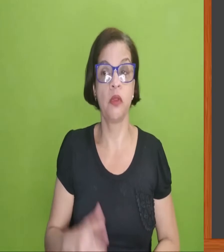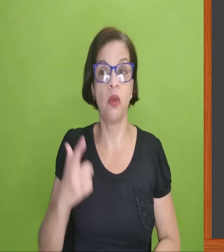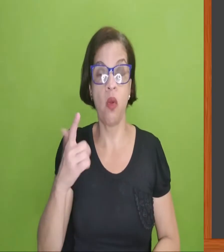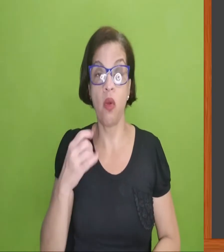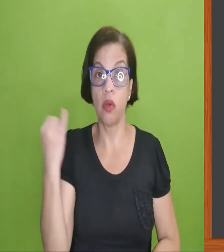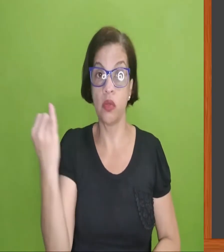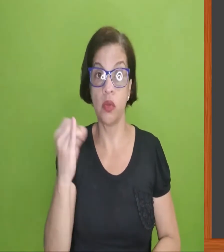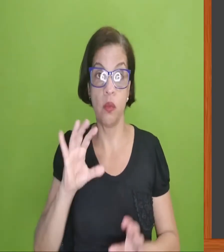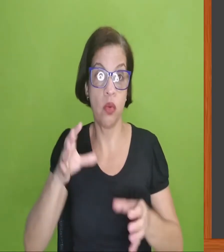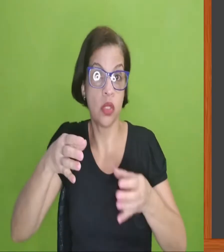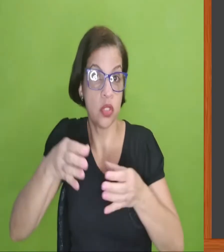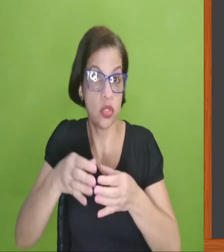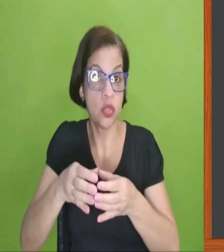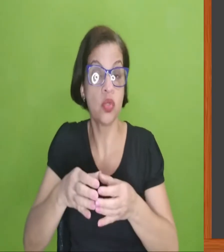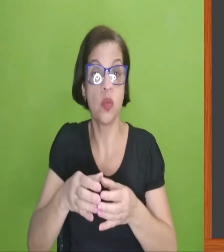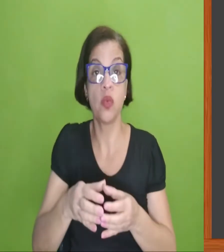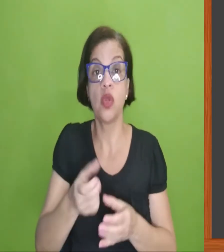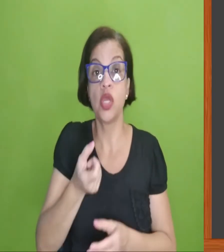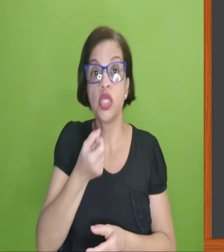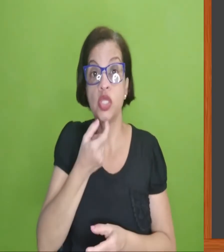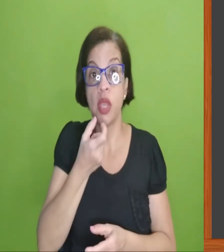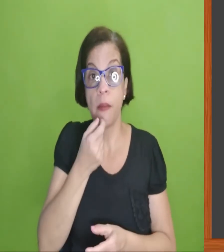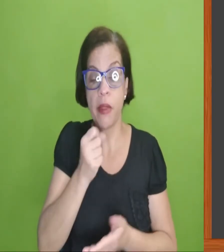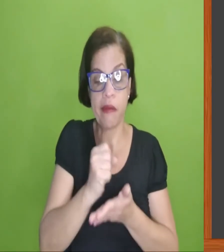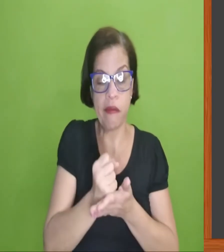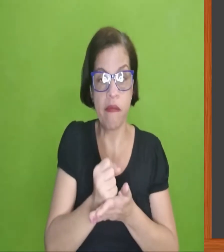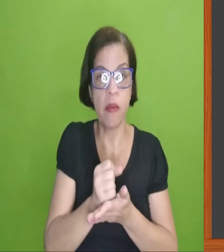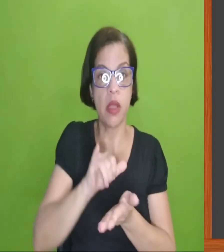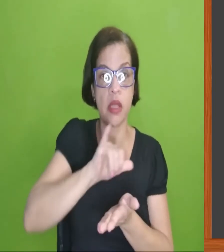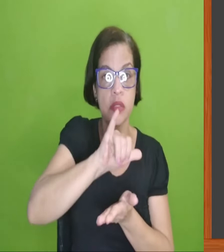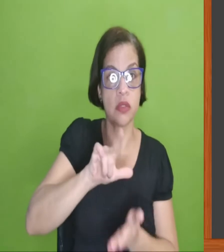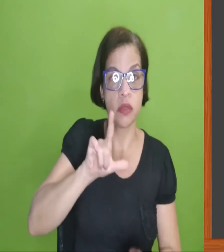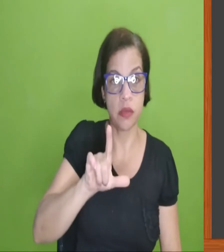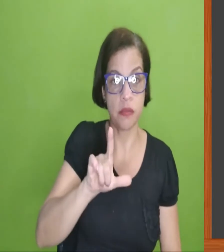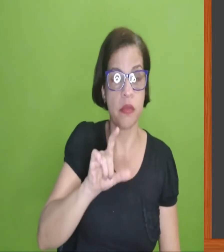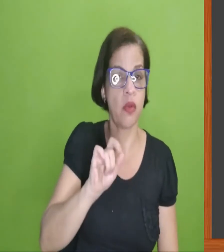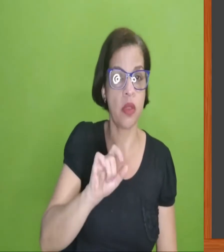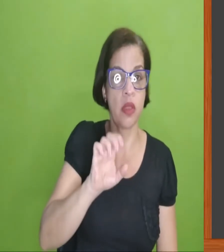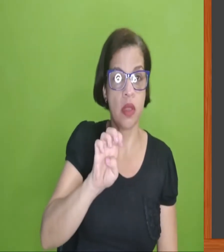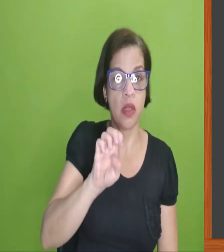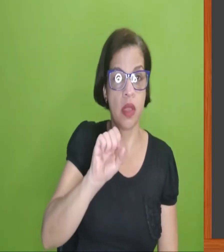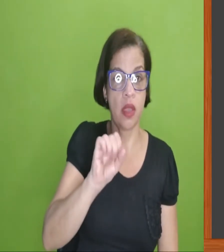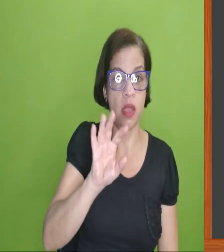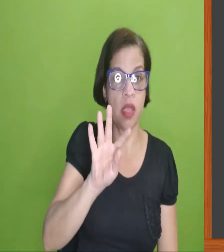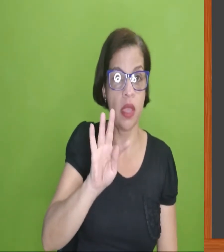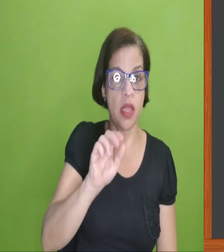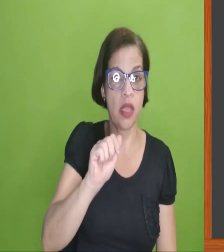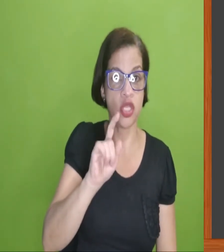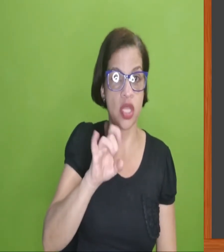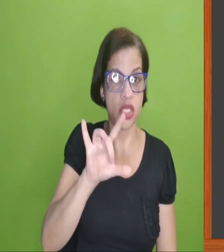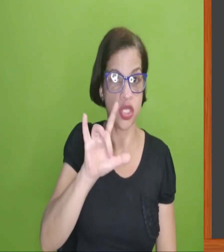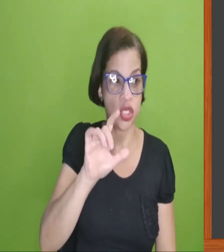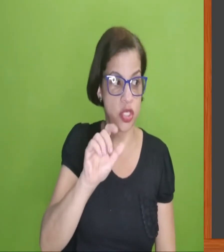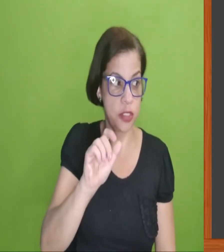Outro importante grupo de fármacos antilipêmicos são as estatinas, que inibem a HMG-CoA